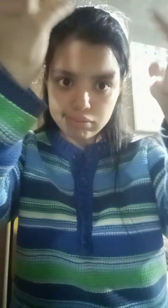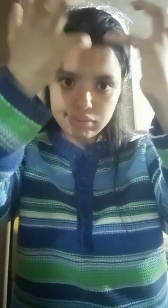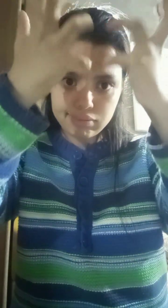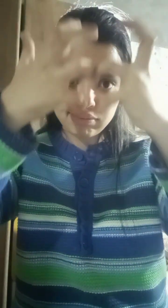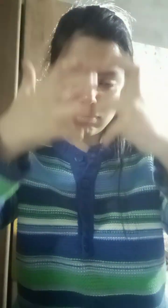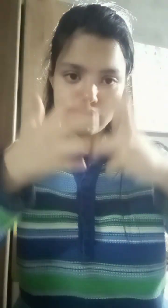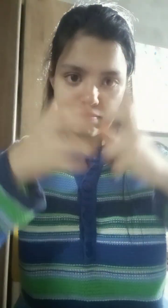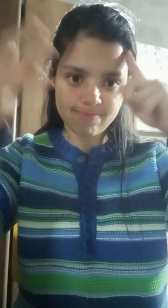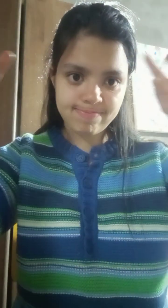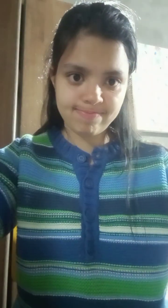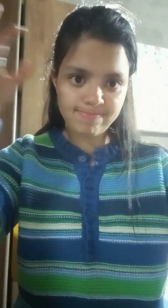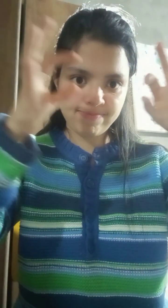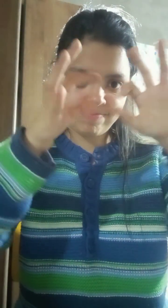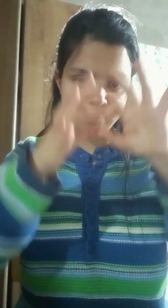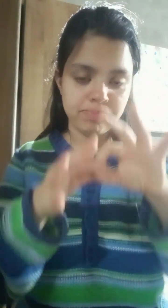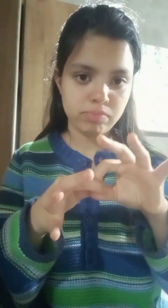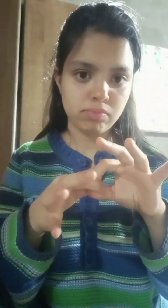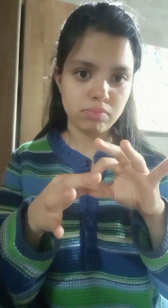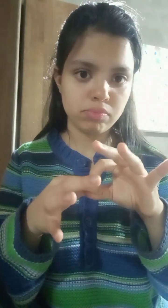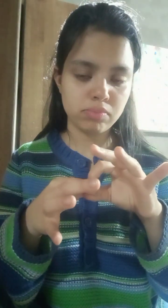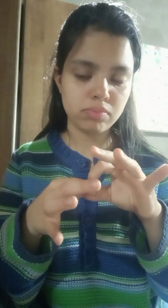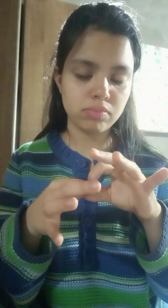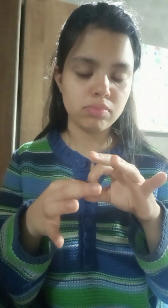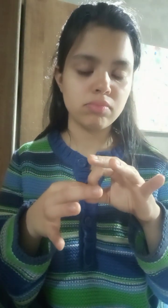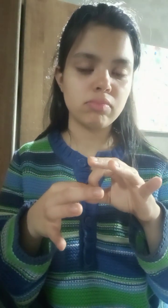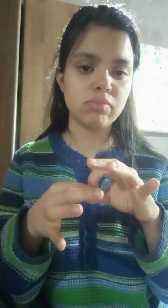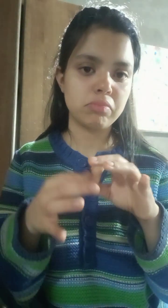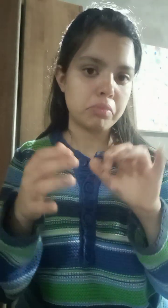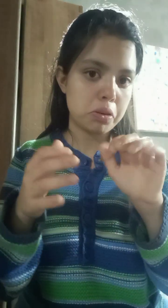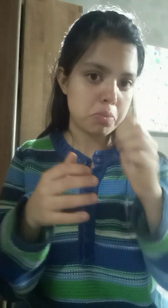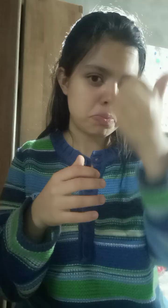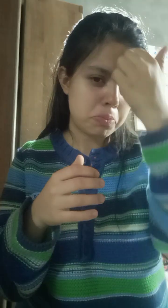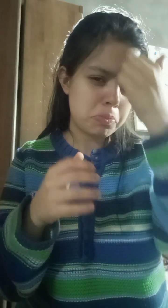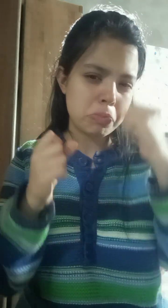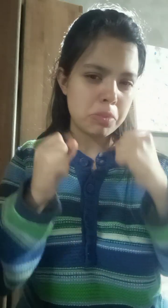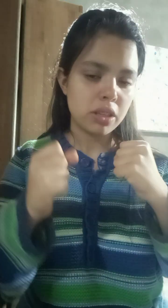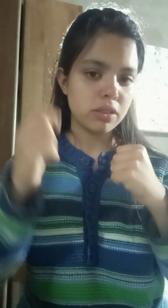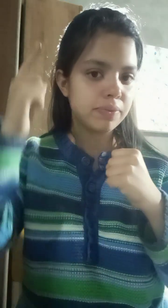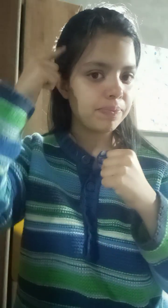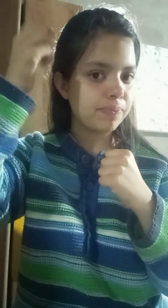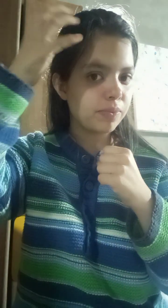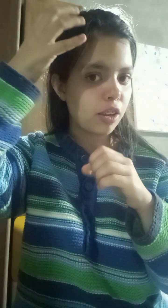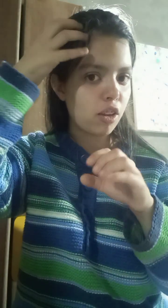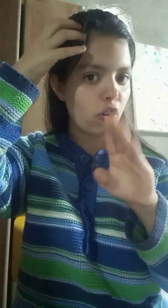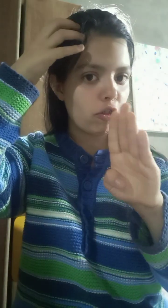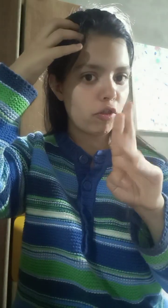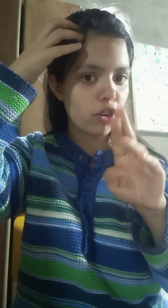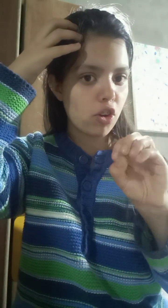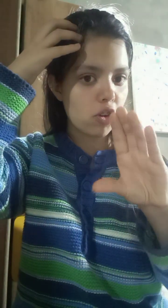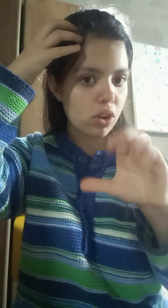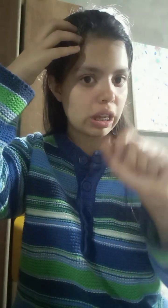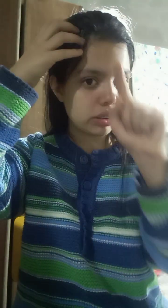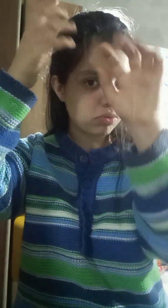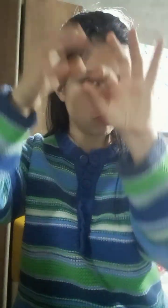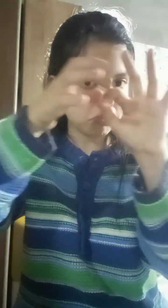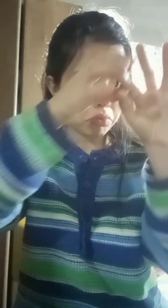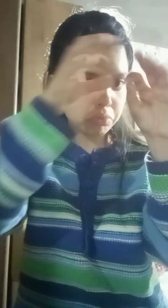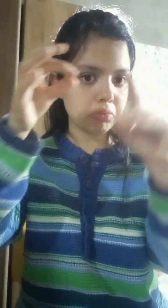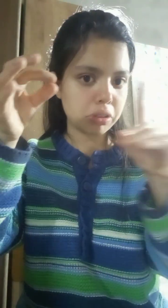Esto también apareció repetidamente en muchos de los estudios de la lengua de señas evaluados, debido a que procesa aspectos